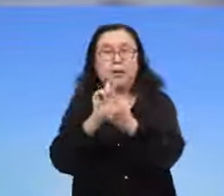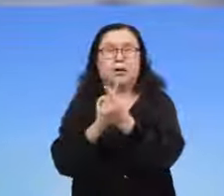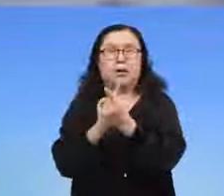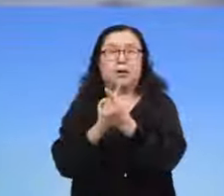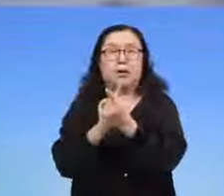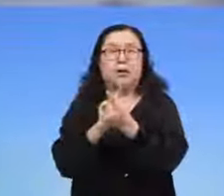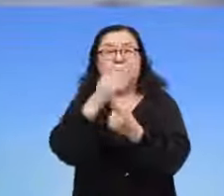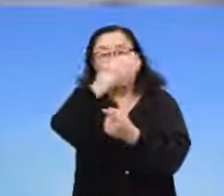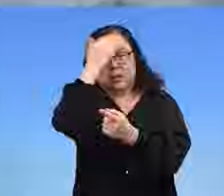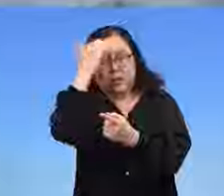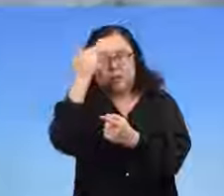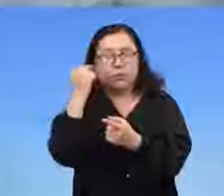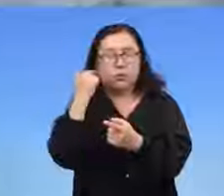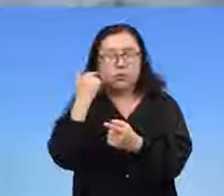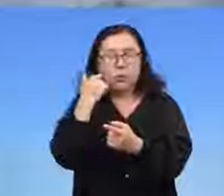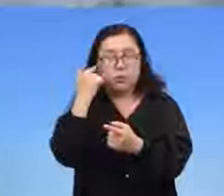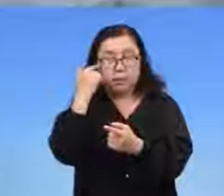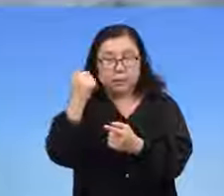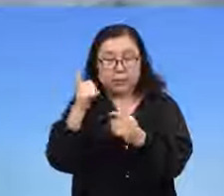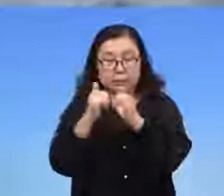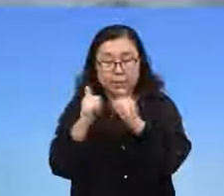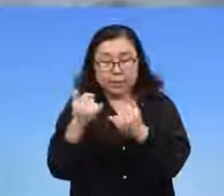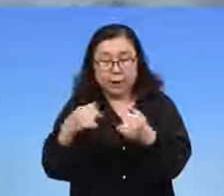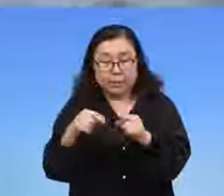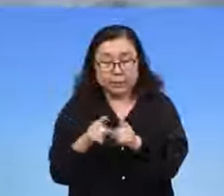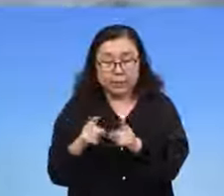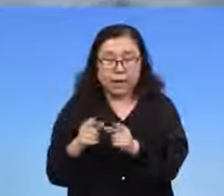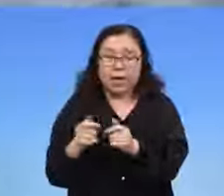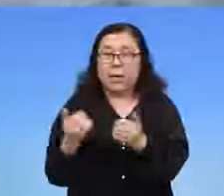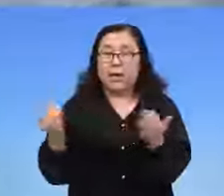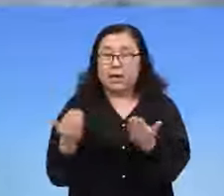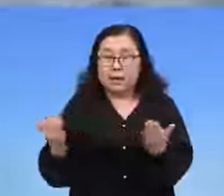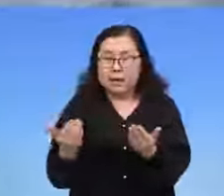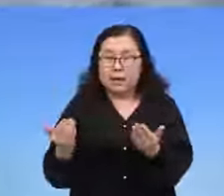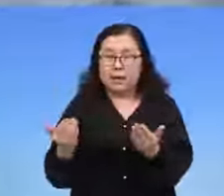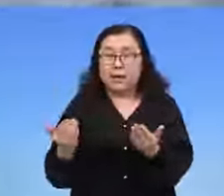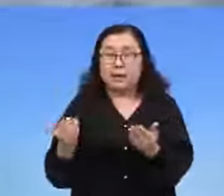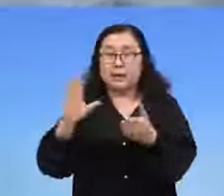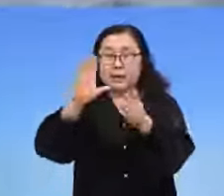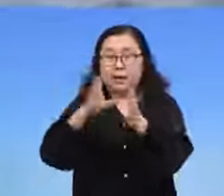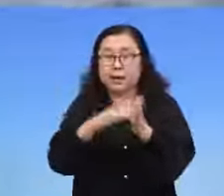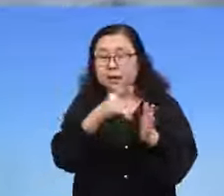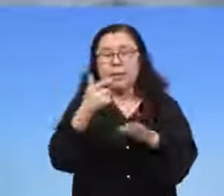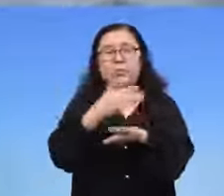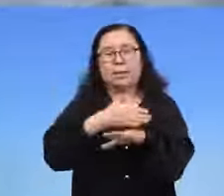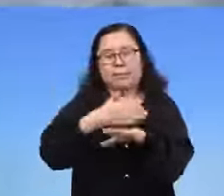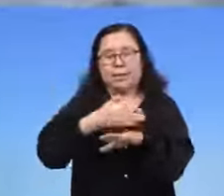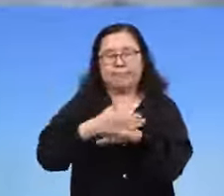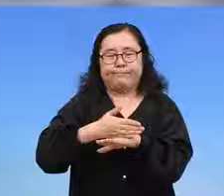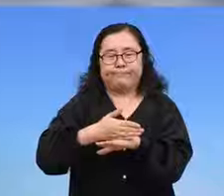젊은 교역자들에게 함께 동역하면서 그들에게 제가 너무너무 감사할 게 많거든요.